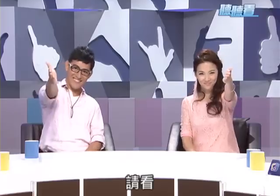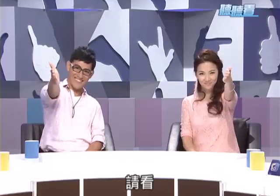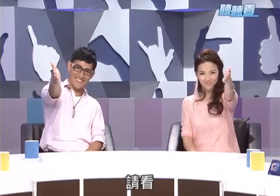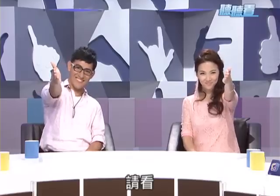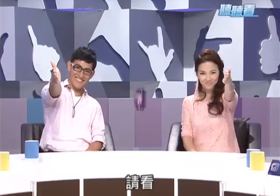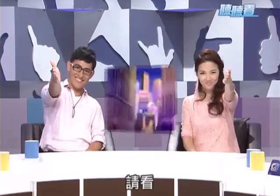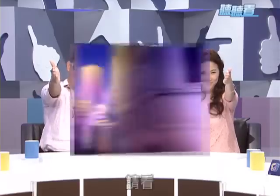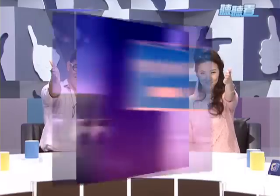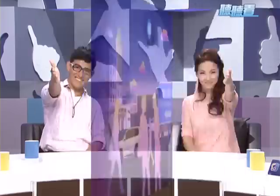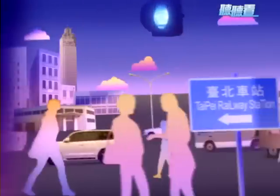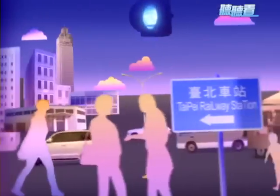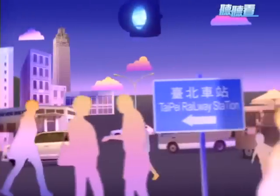看。